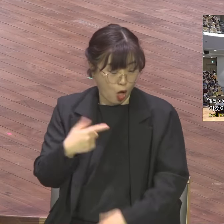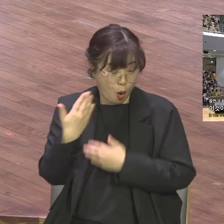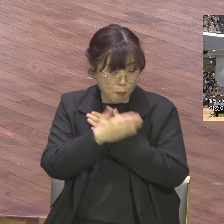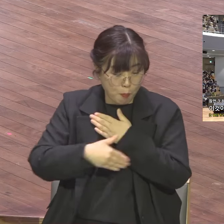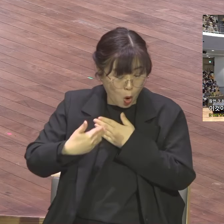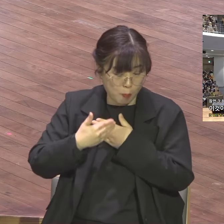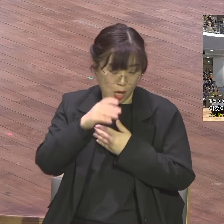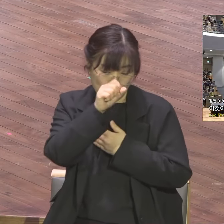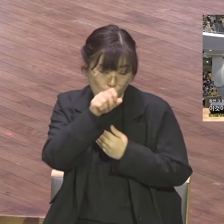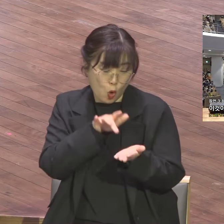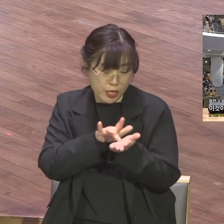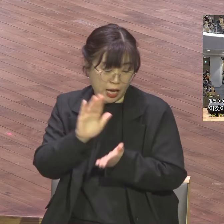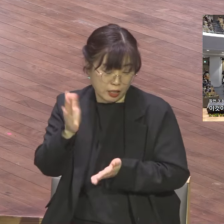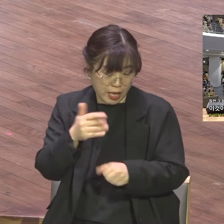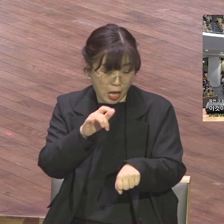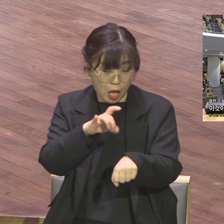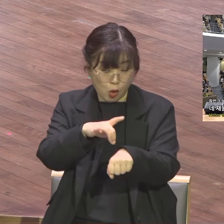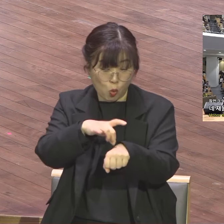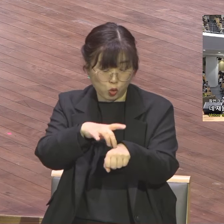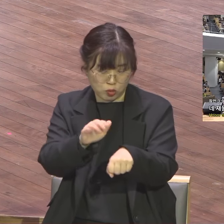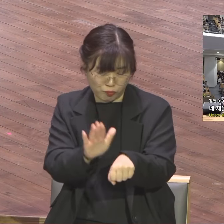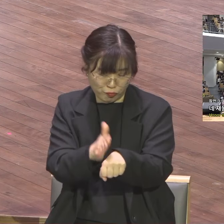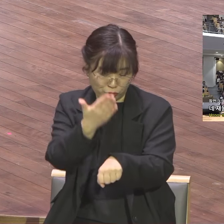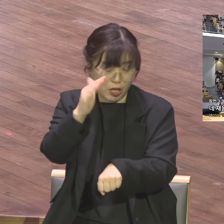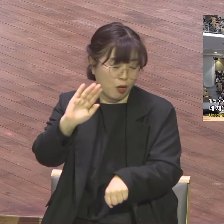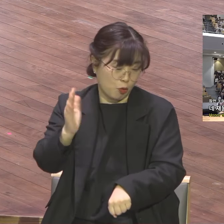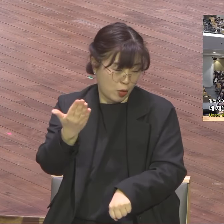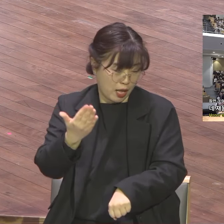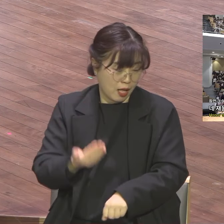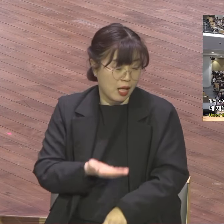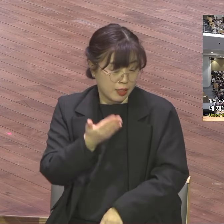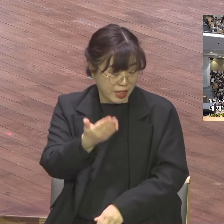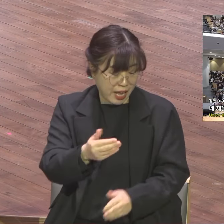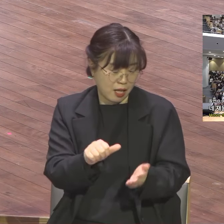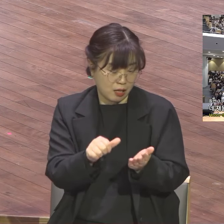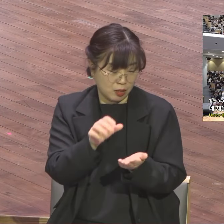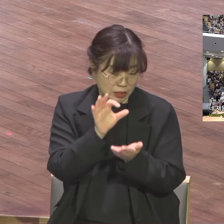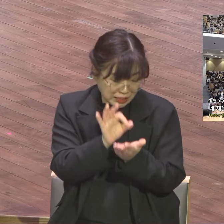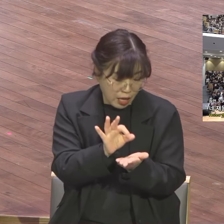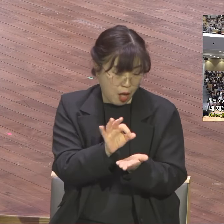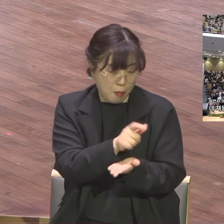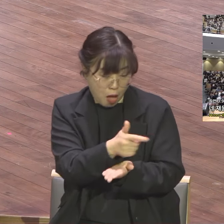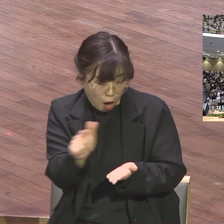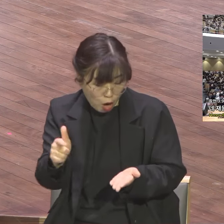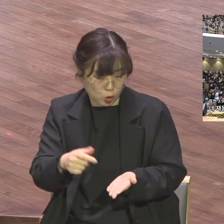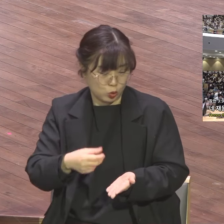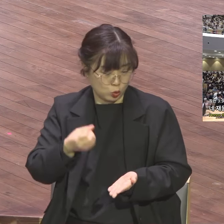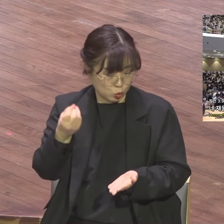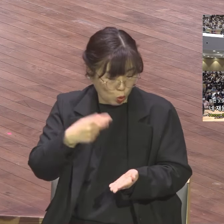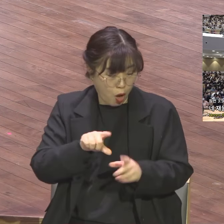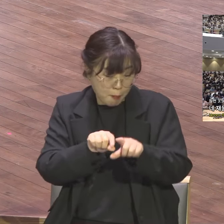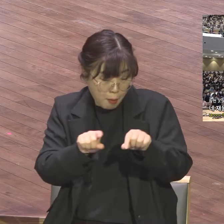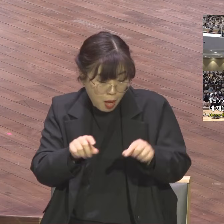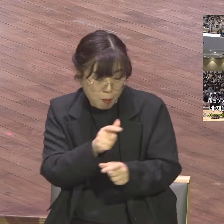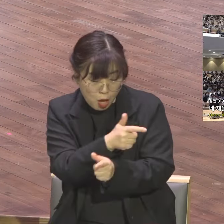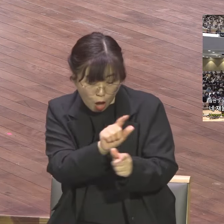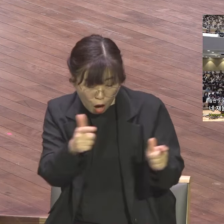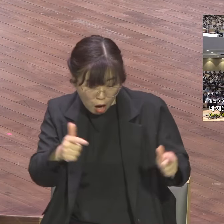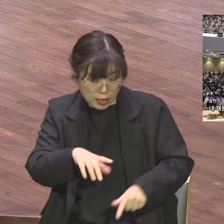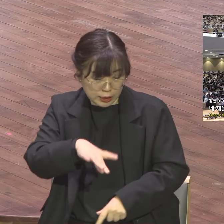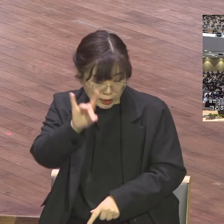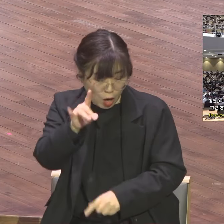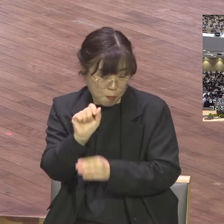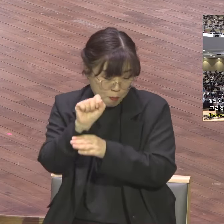양약이 되어 내 골수를 윤택하게 하리라. 그저 같이 갑시다. 내 재물과 내 소산물의 처음 익은 열매로